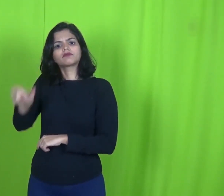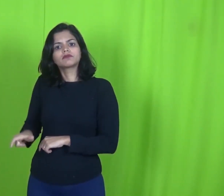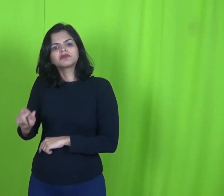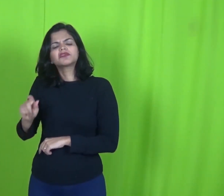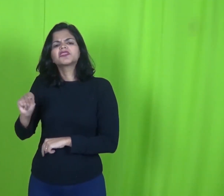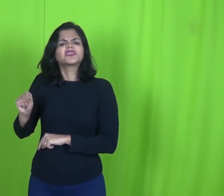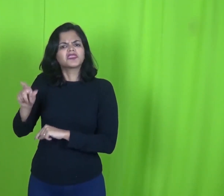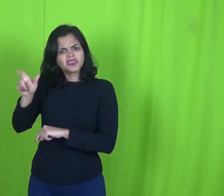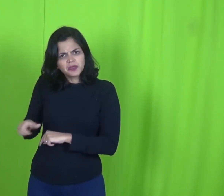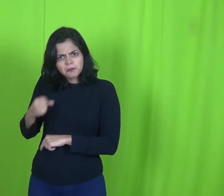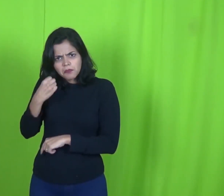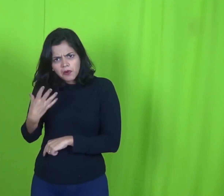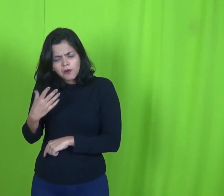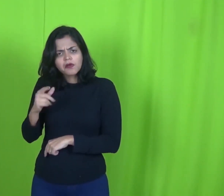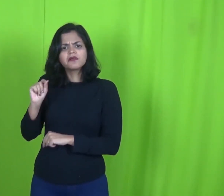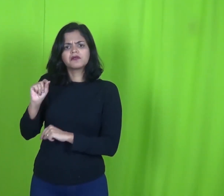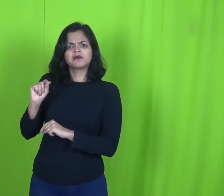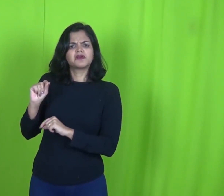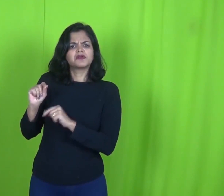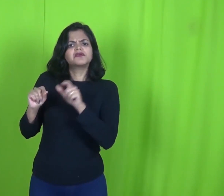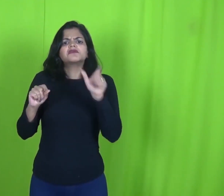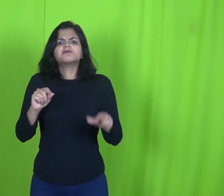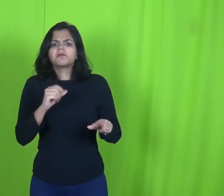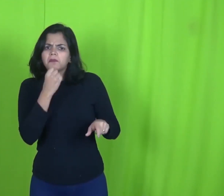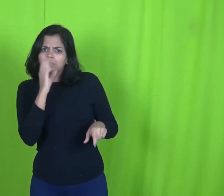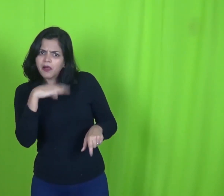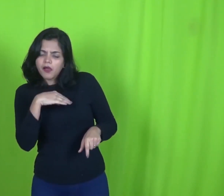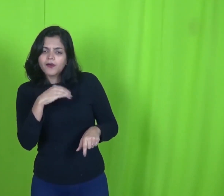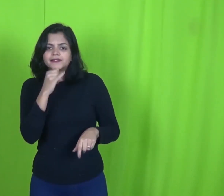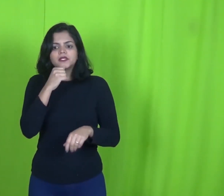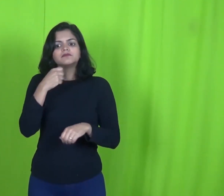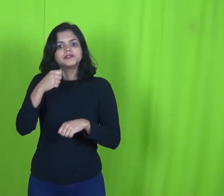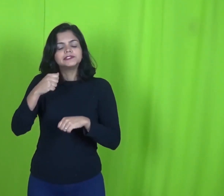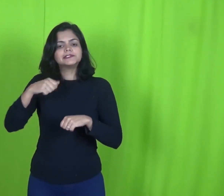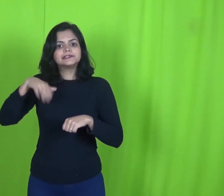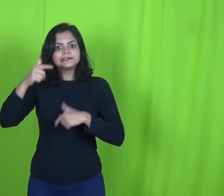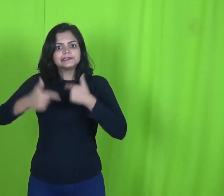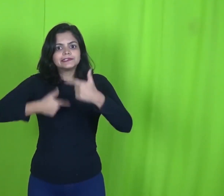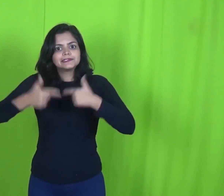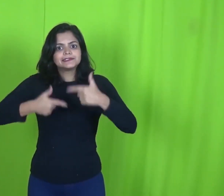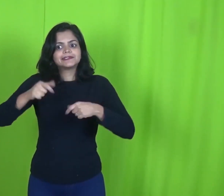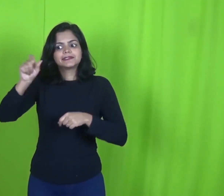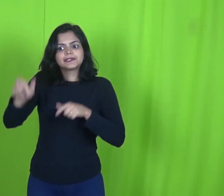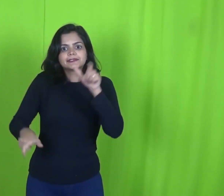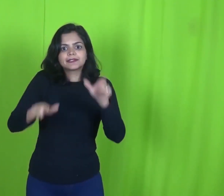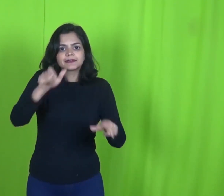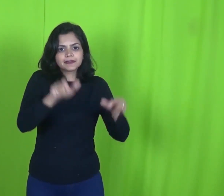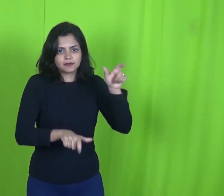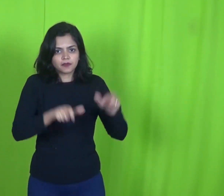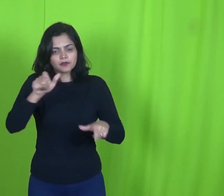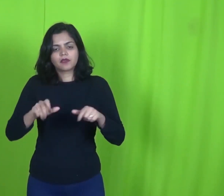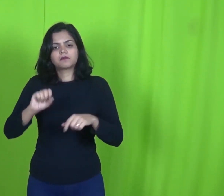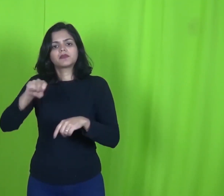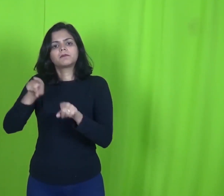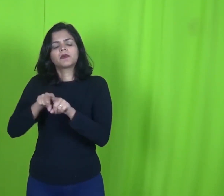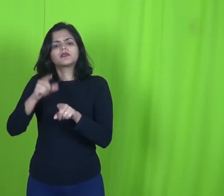essas indagações. Se o personagem tal é bom, o personagem tal é ruim. Então, você pode trabalhar com